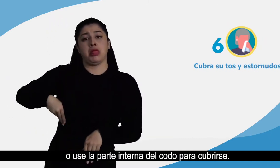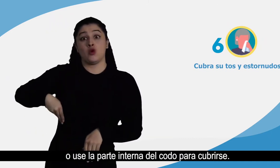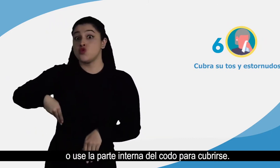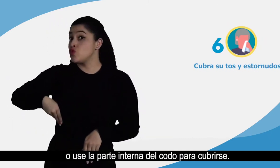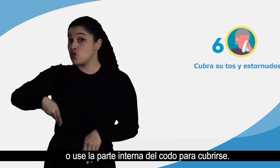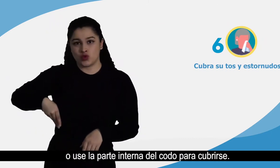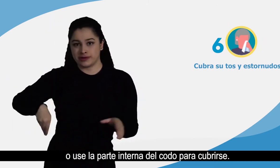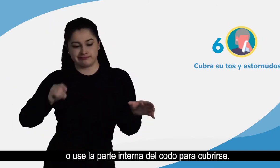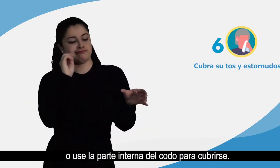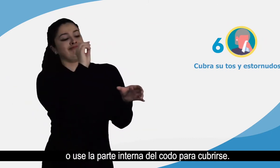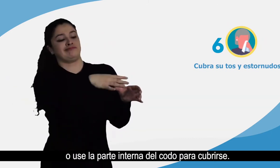interna del codo para cubrirse